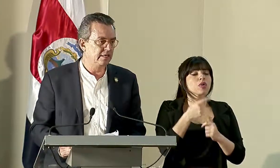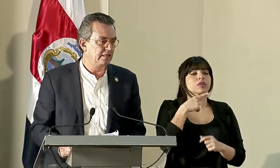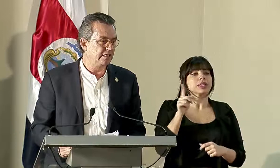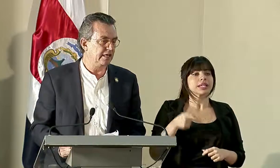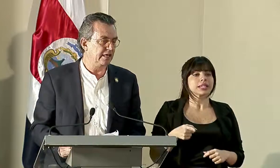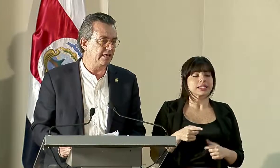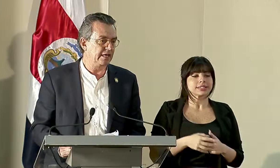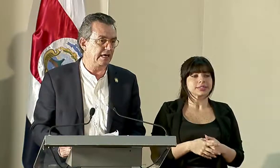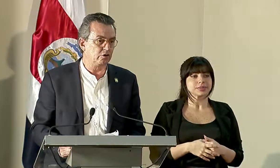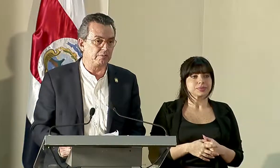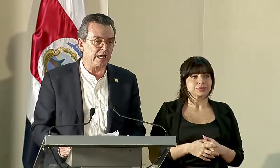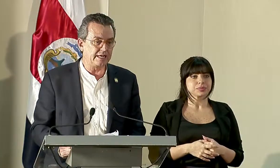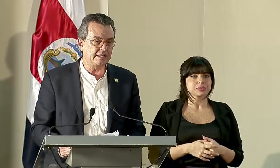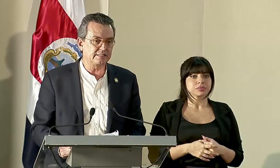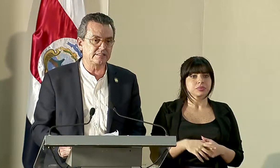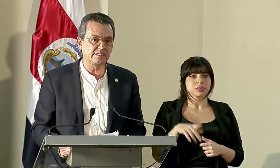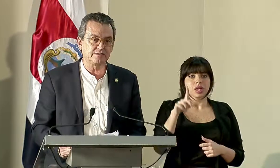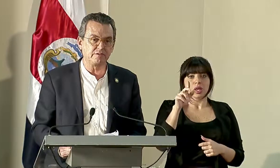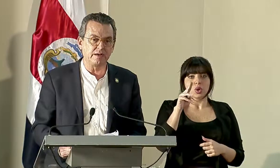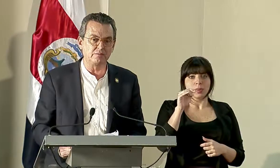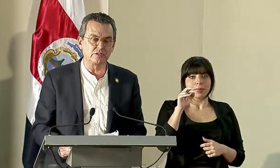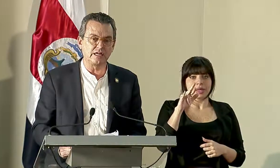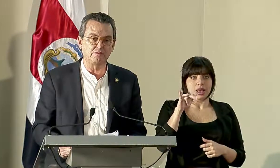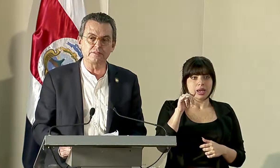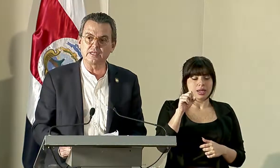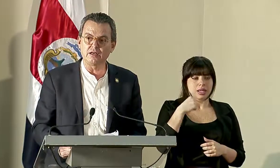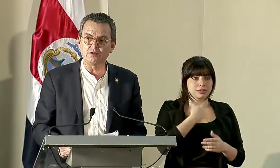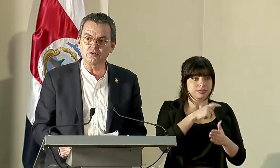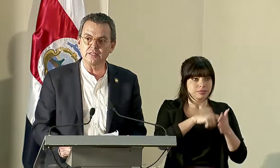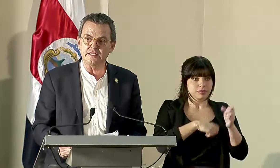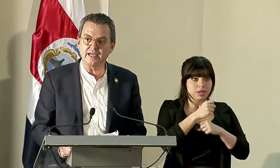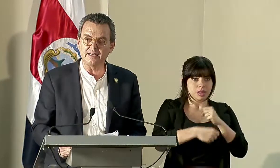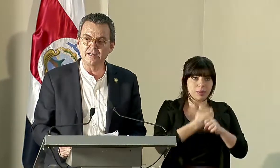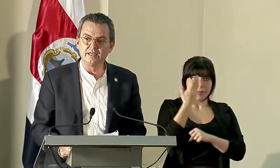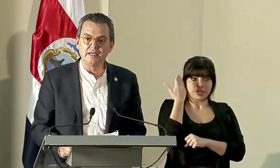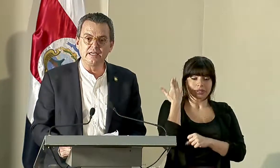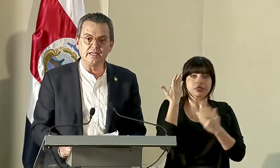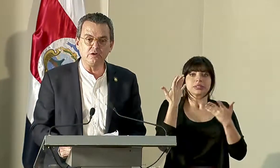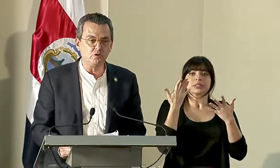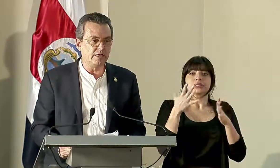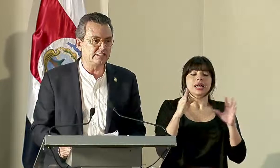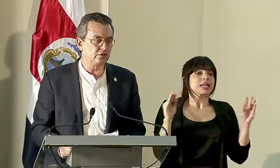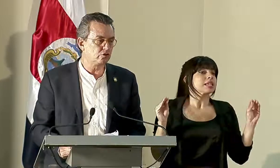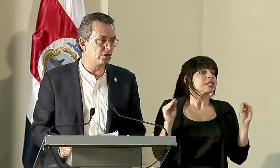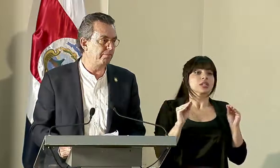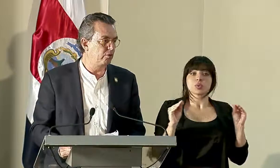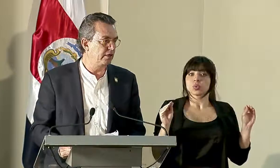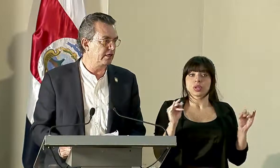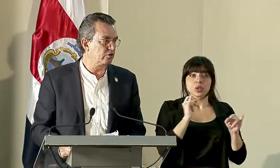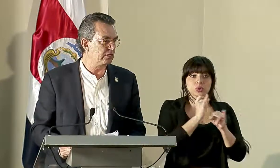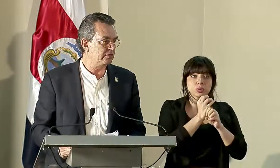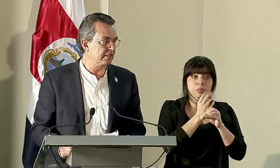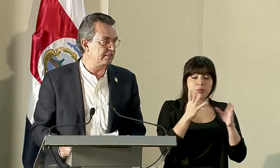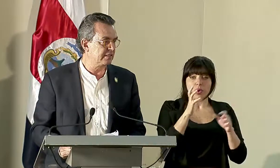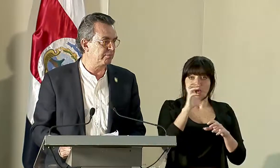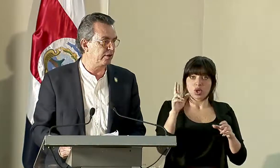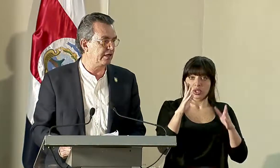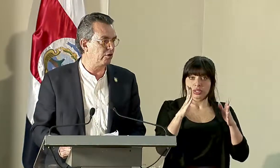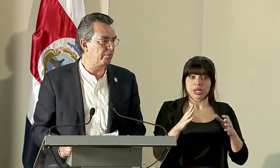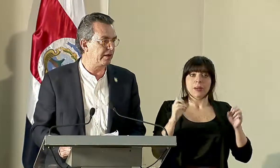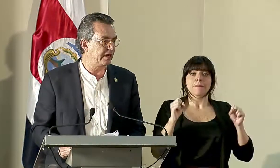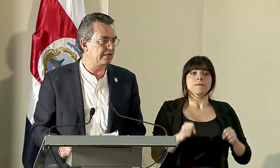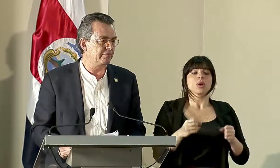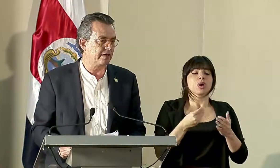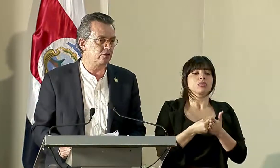directriz de las luminarias que firmamos el año pasado, donde ya ninguna institución pública costarricense